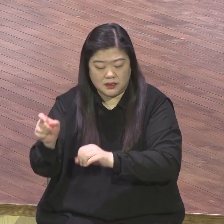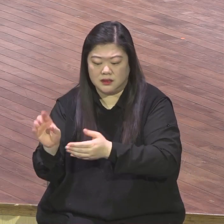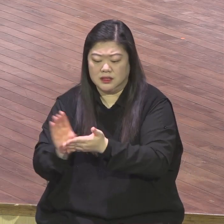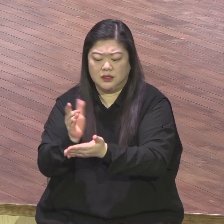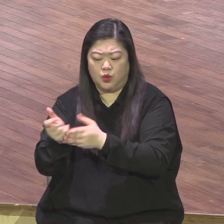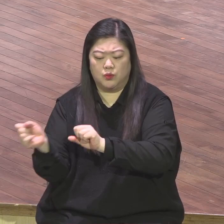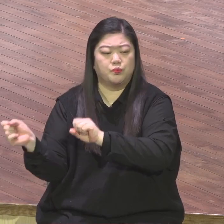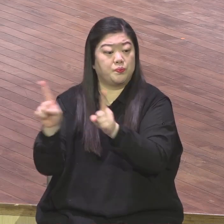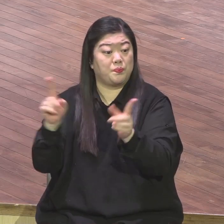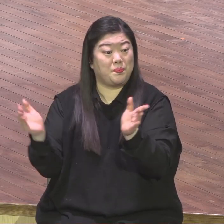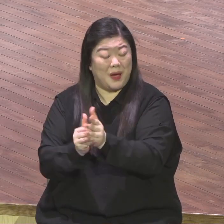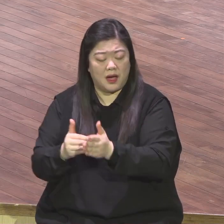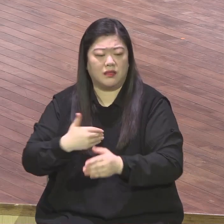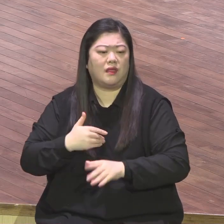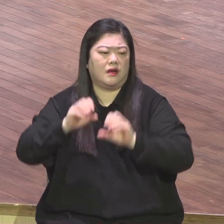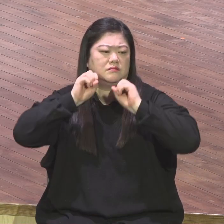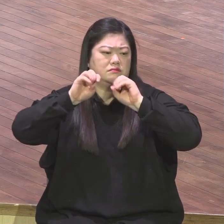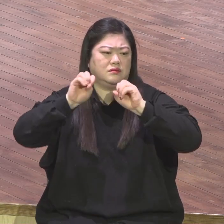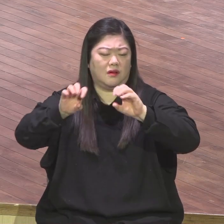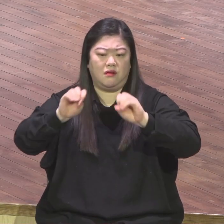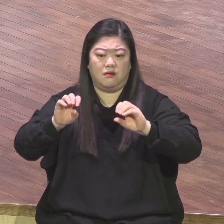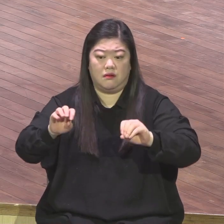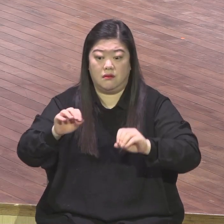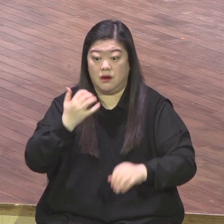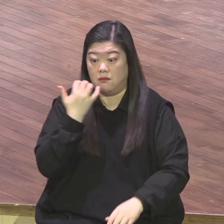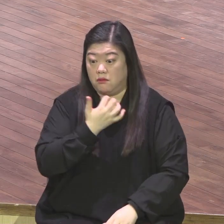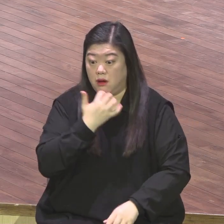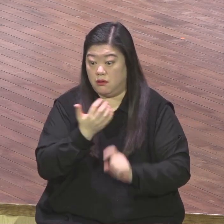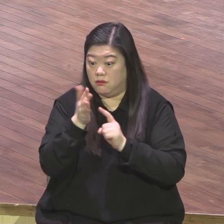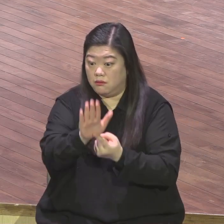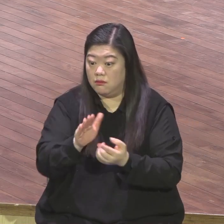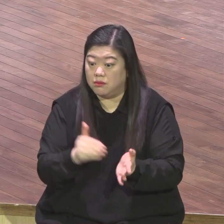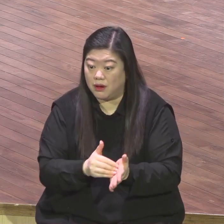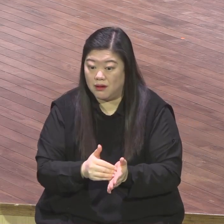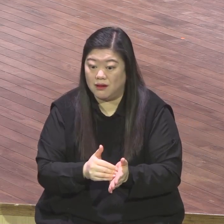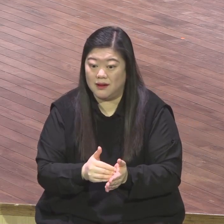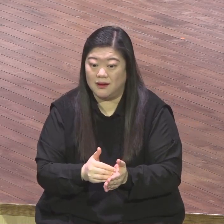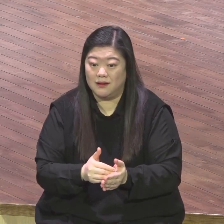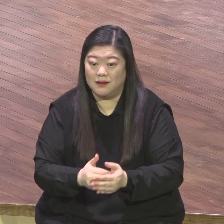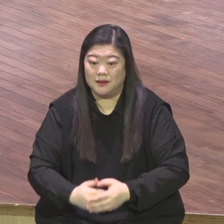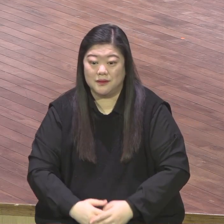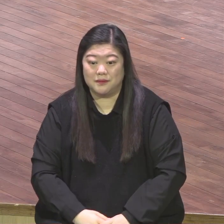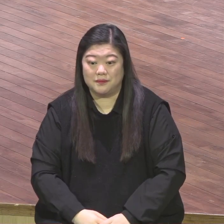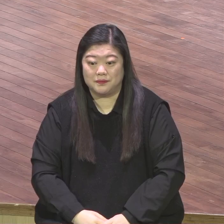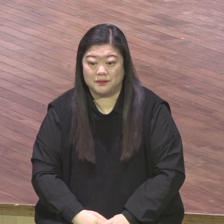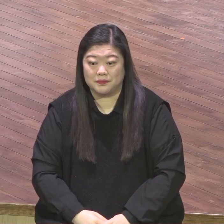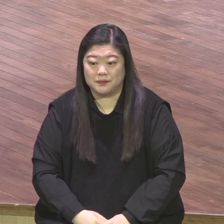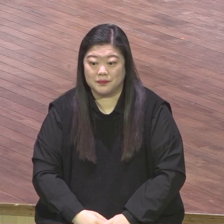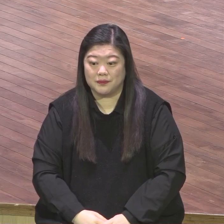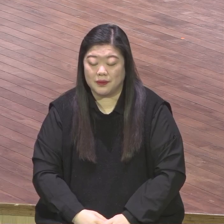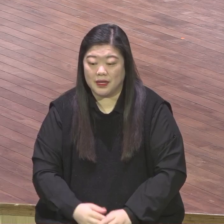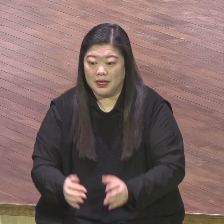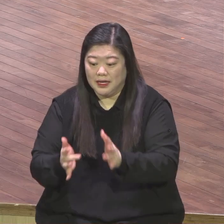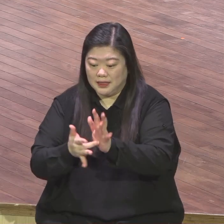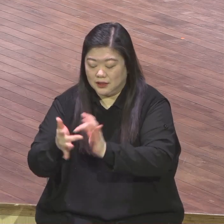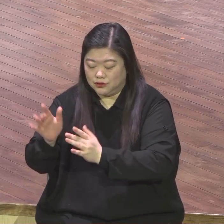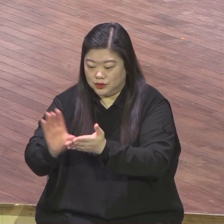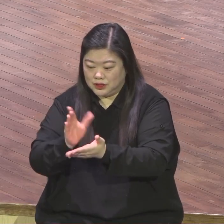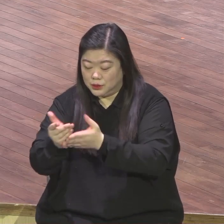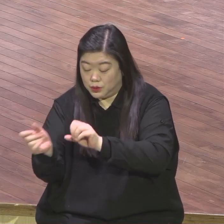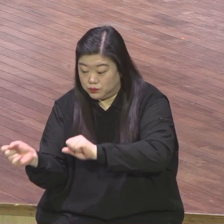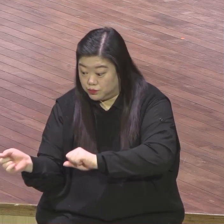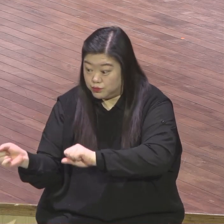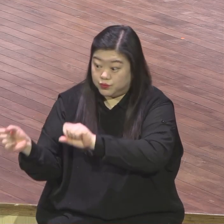예수님이 십자가에 죽으시고 부활한 이 일에 우리가 증인이다라는 것입니다. 이 부활 메시지가